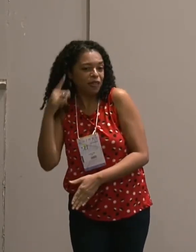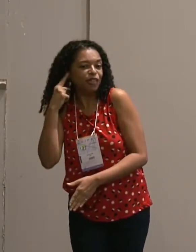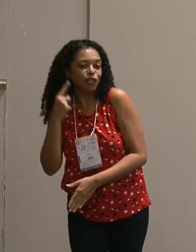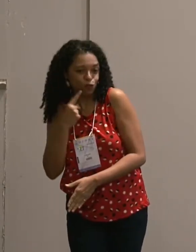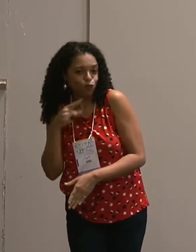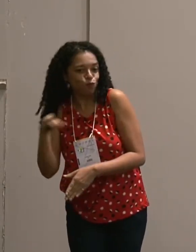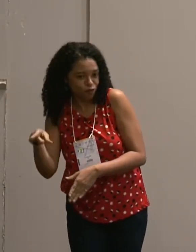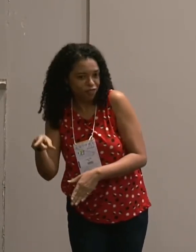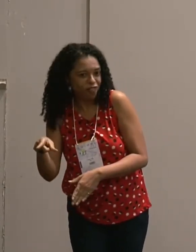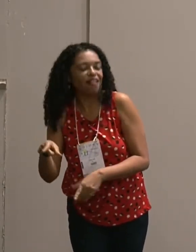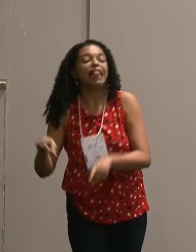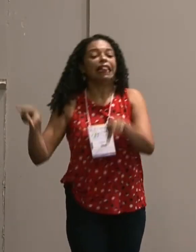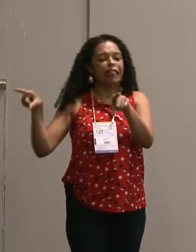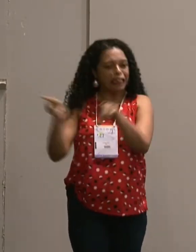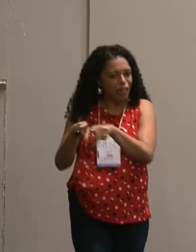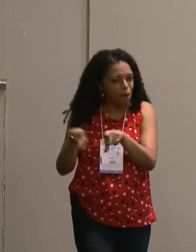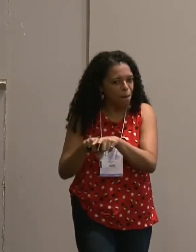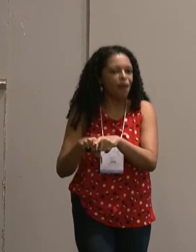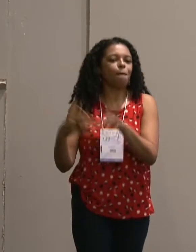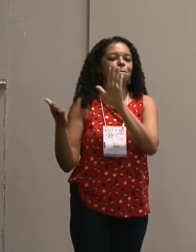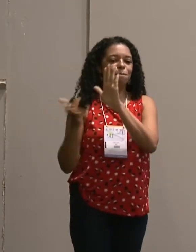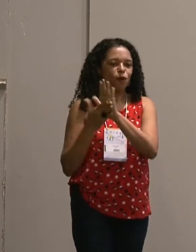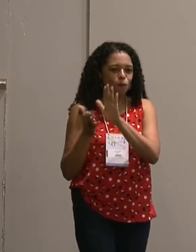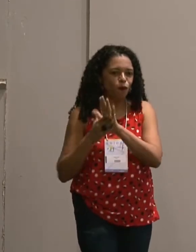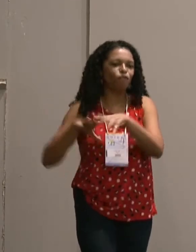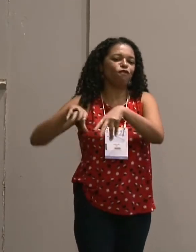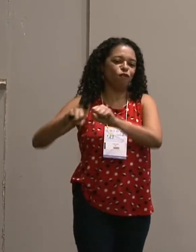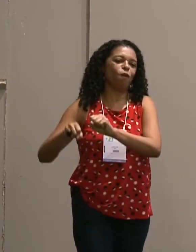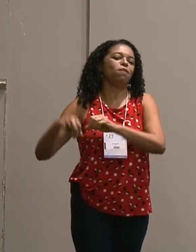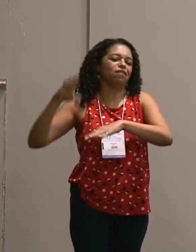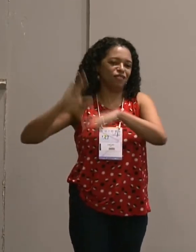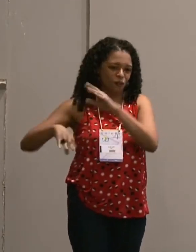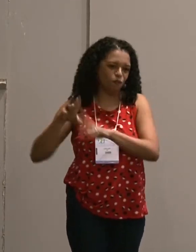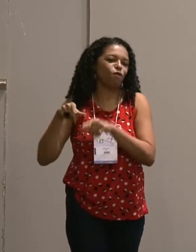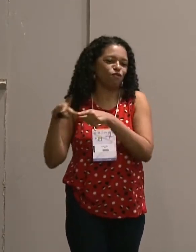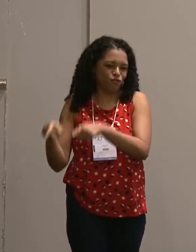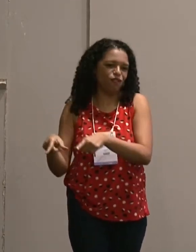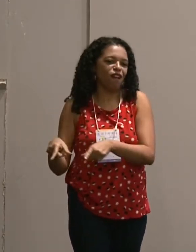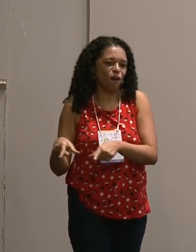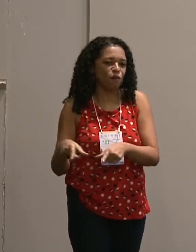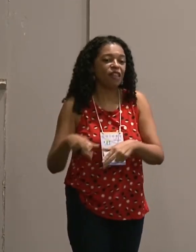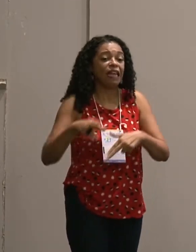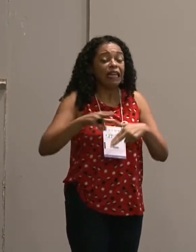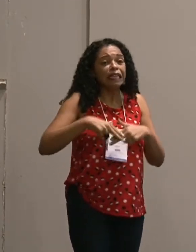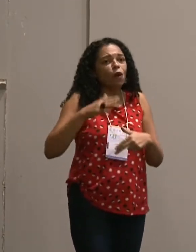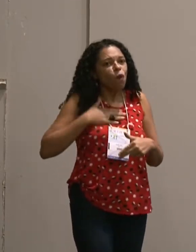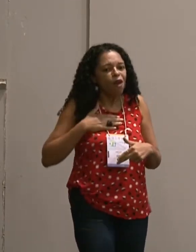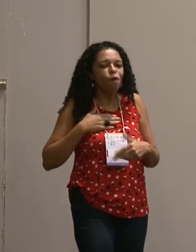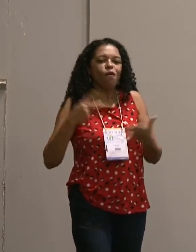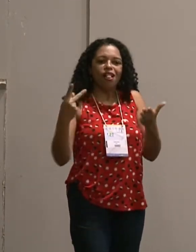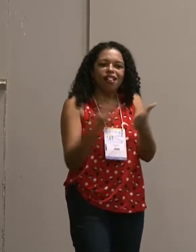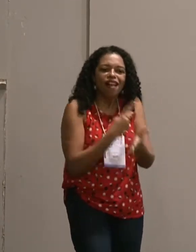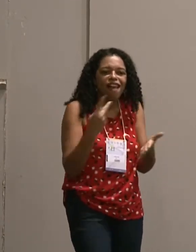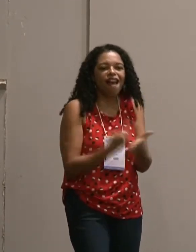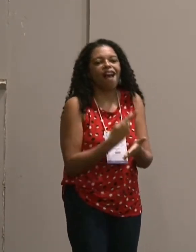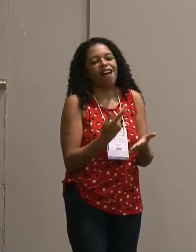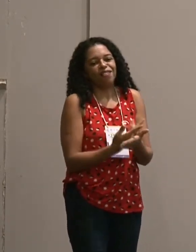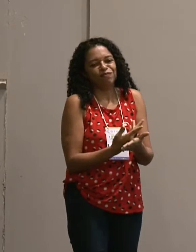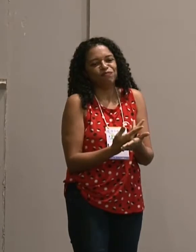que era só para mulheres surdas e também propostas de curso de formação para elas. Então na verdade